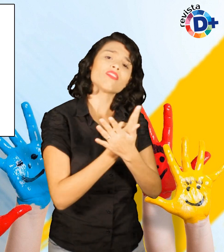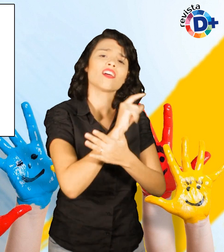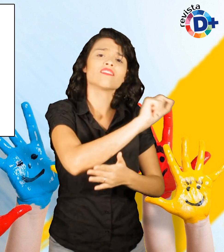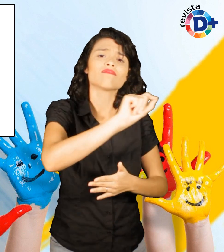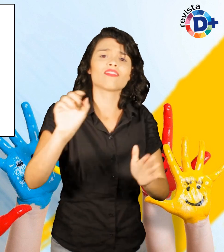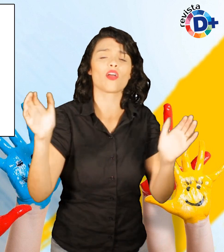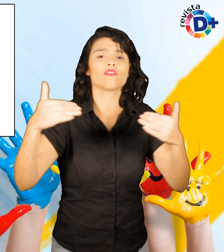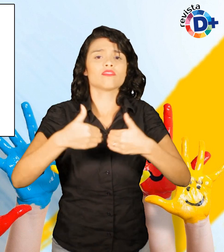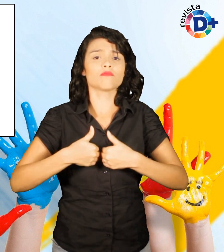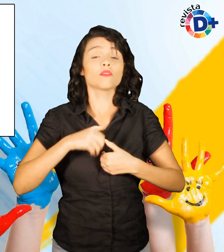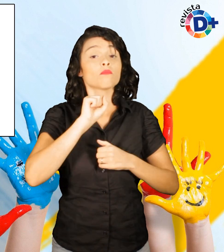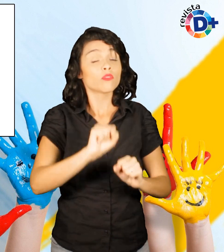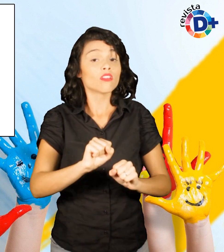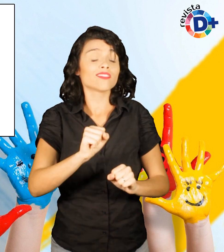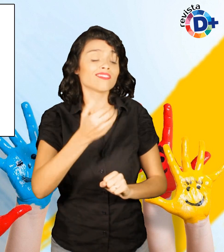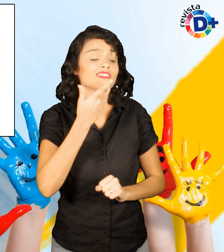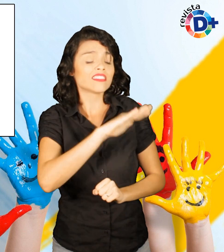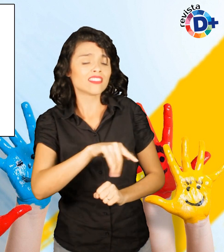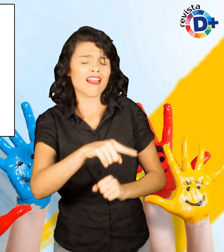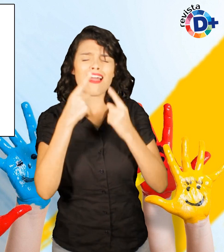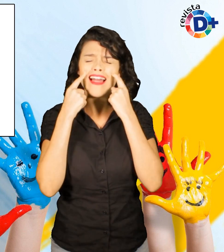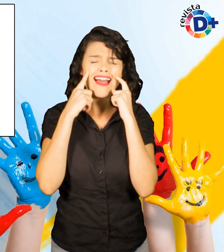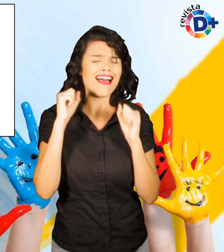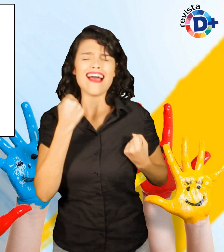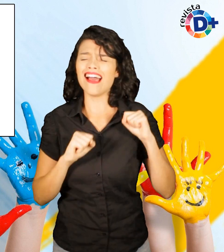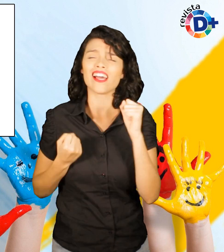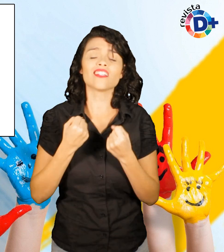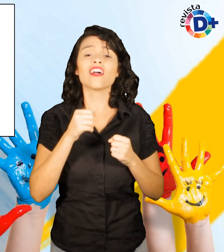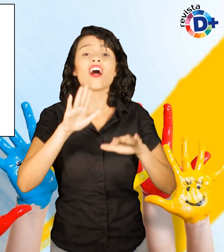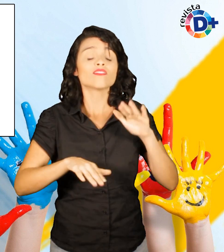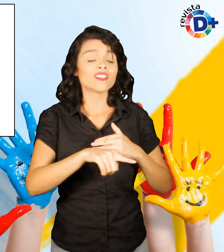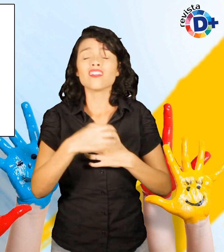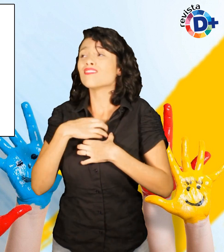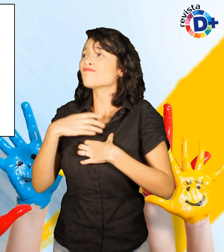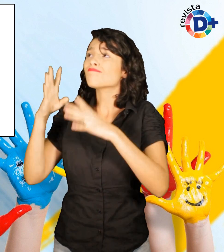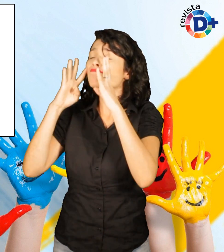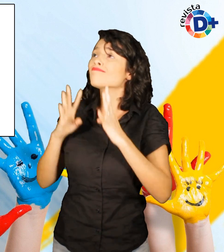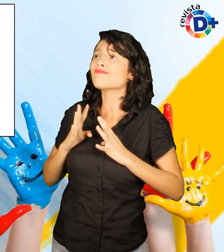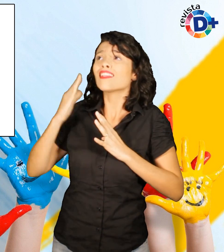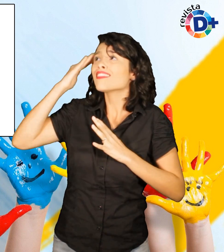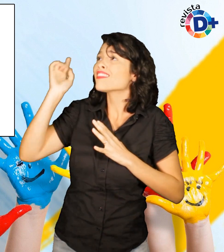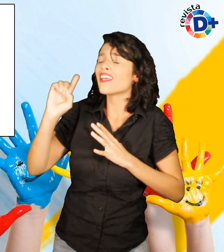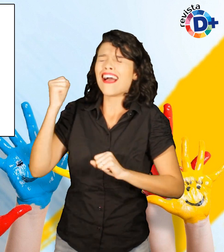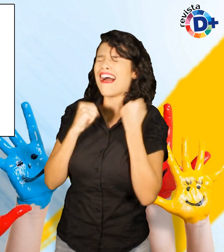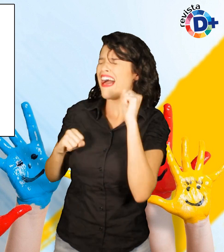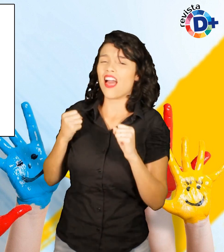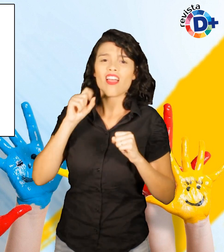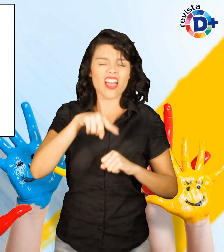autismo podem chorar desesperadamente por não serem compreendidos. Não é simplesmente uma birra, como